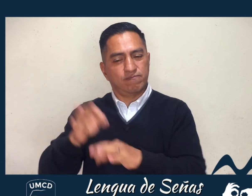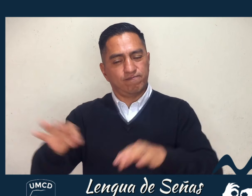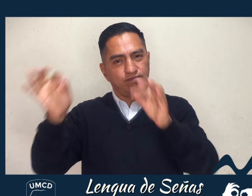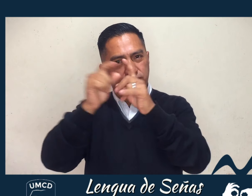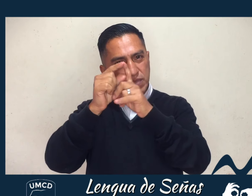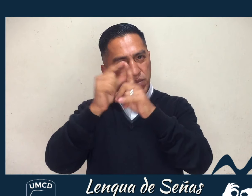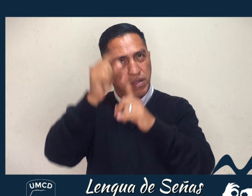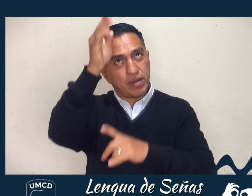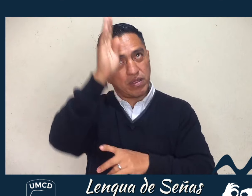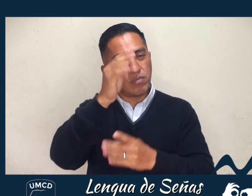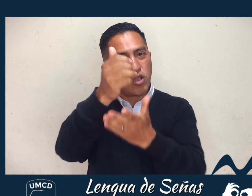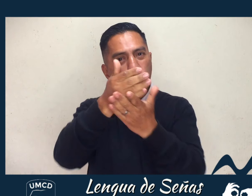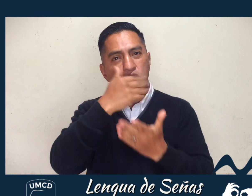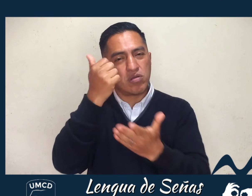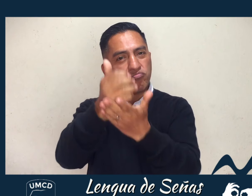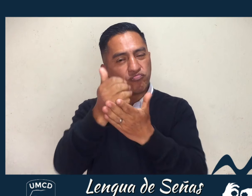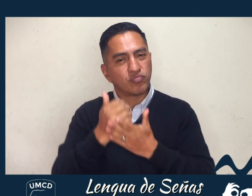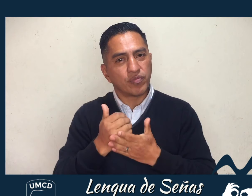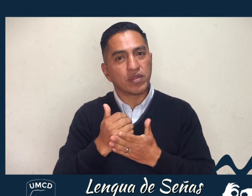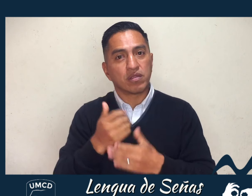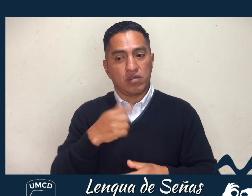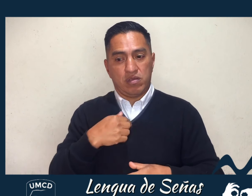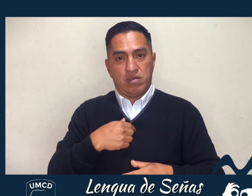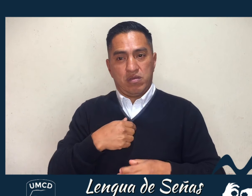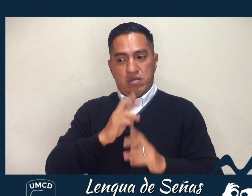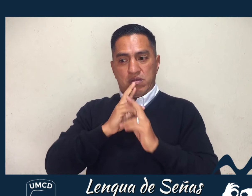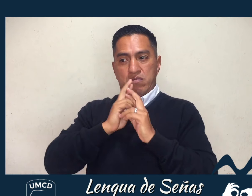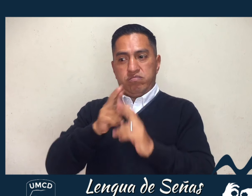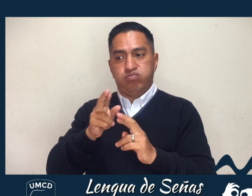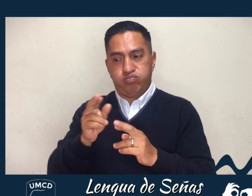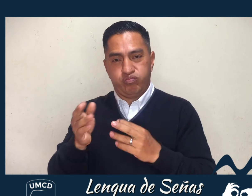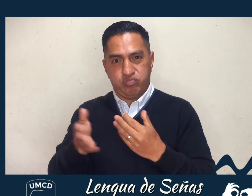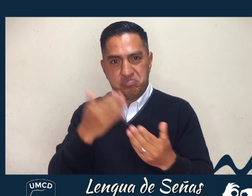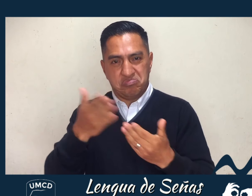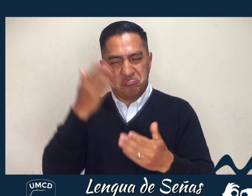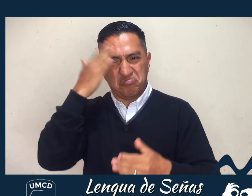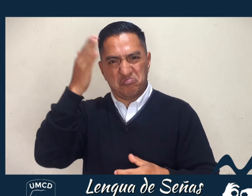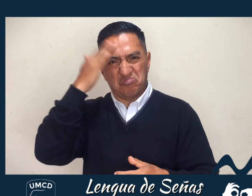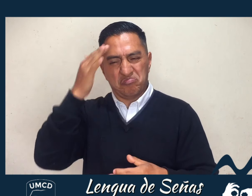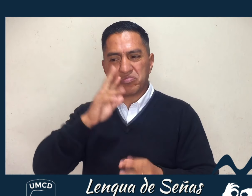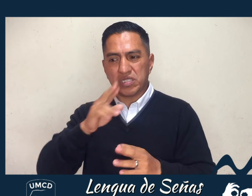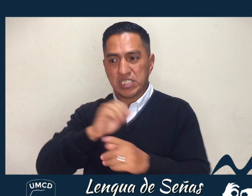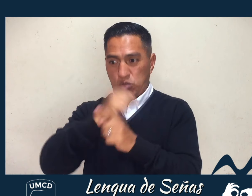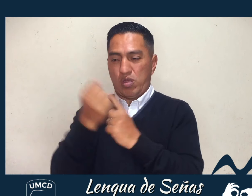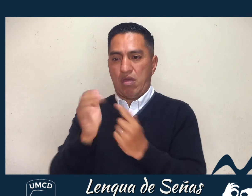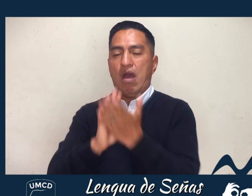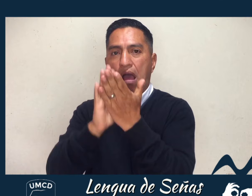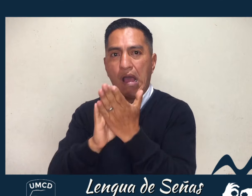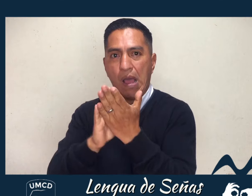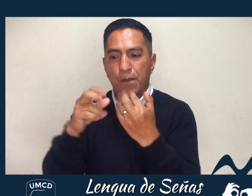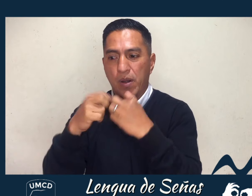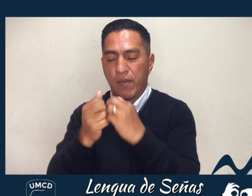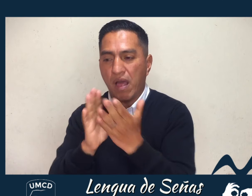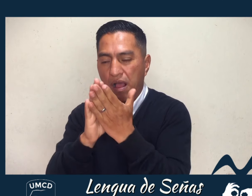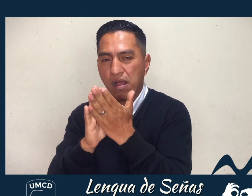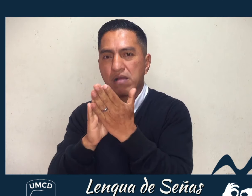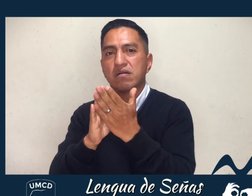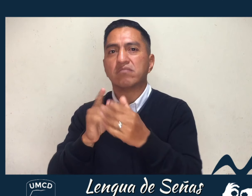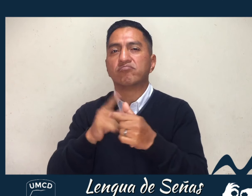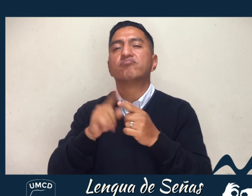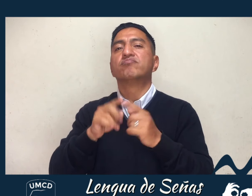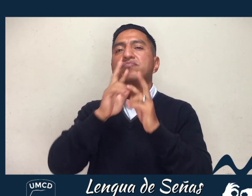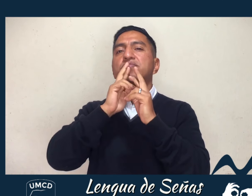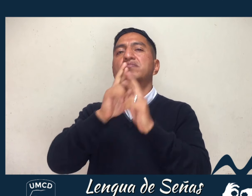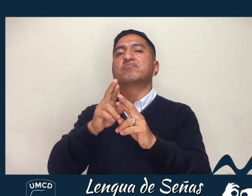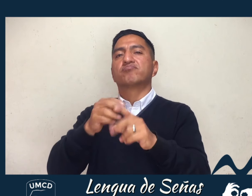se haya interiorizado tanto en nosotros que cuando respondamos espontánea, intuitivamente a las situaciones